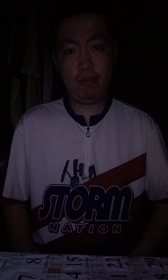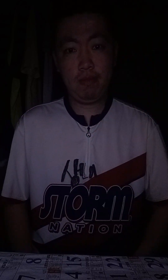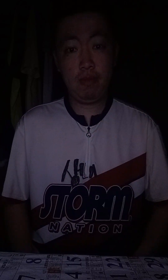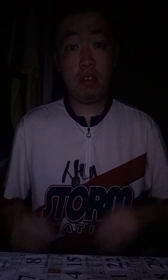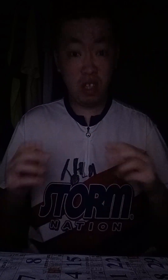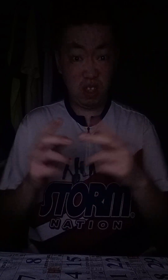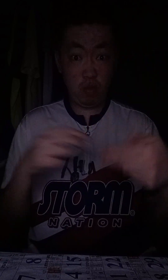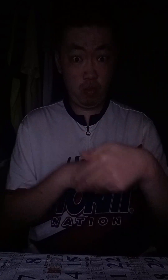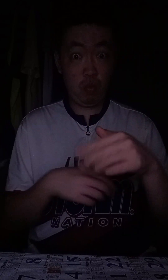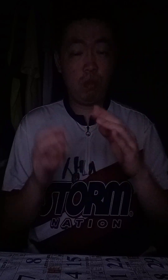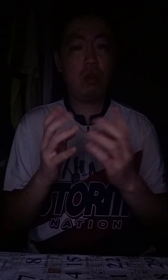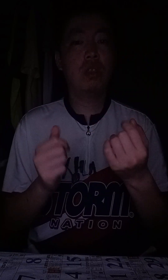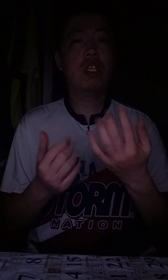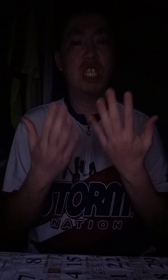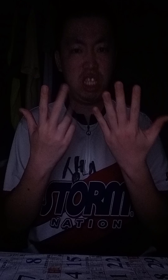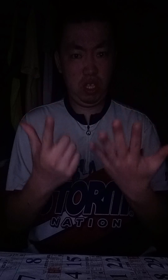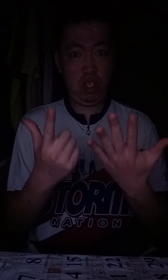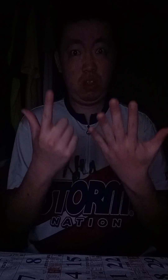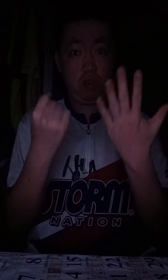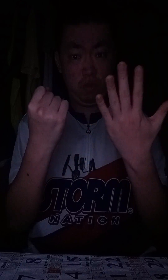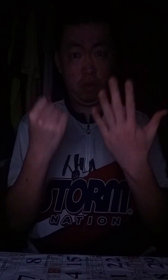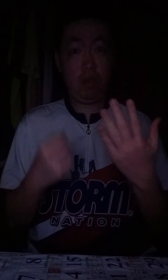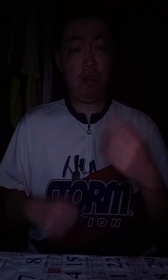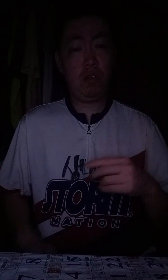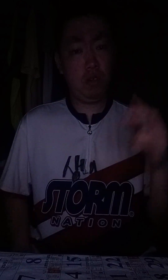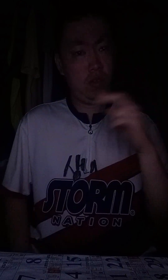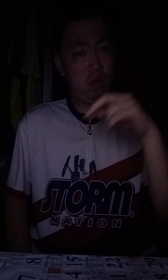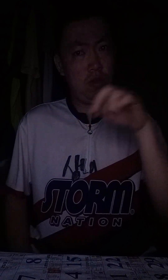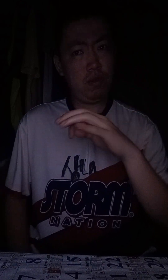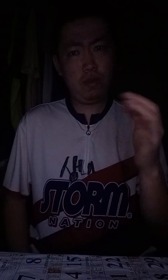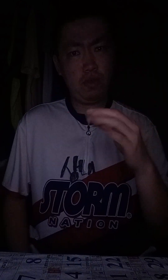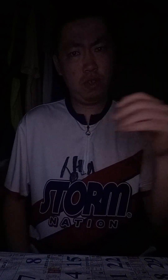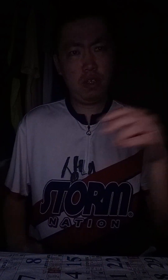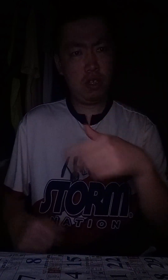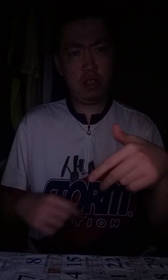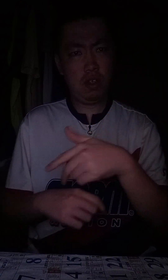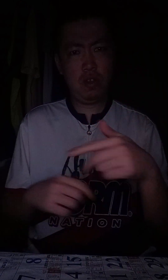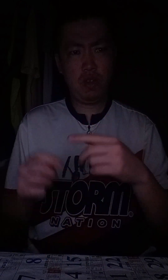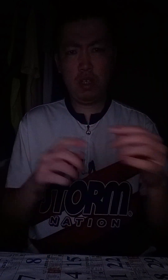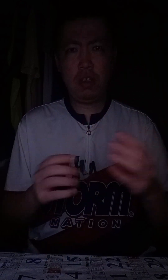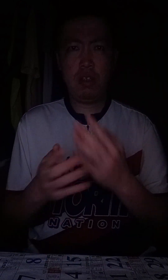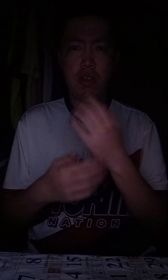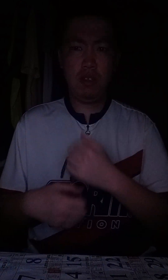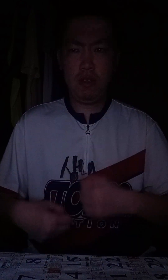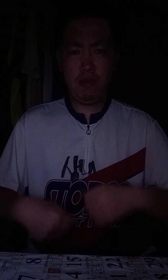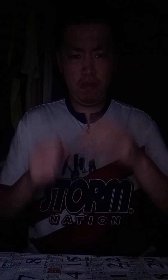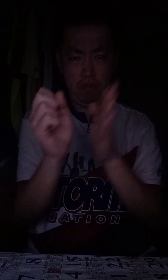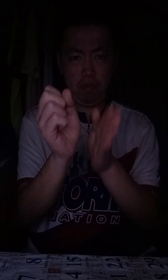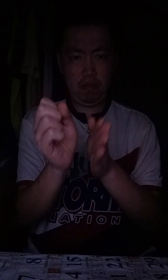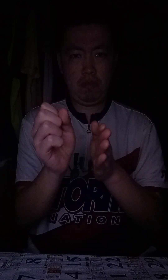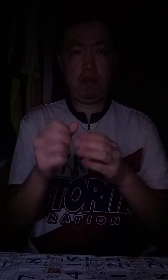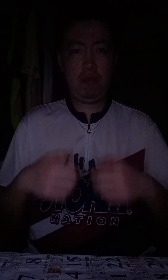전국의 마을버스 기사는 모두 7천여 명. 최근 잇따르고 있는 마을버스 사고에 보다 체계적인 관리가 필요해